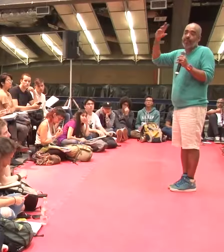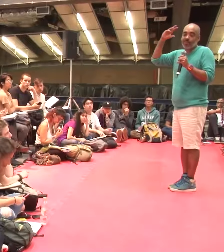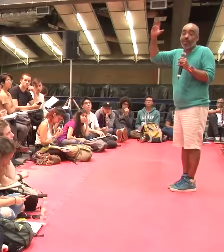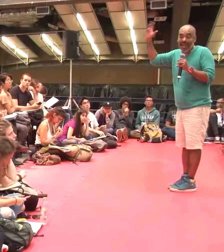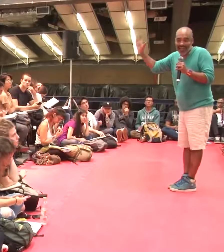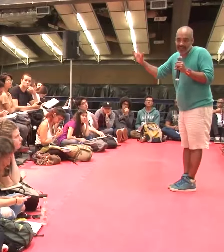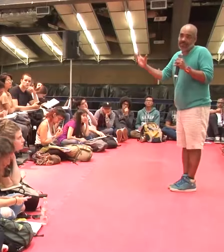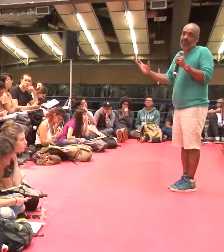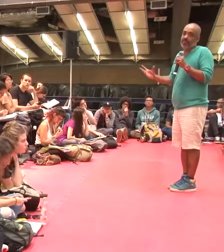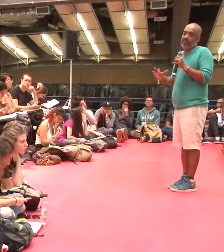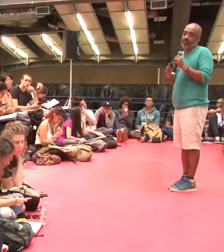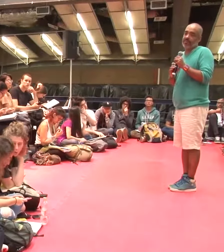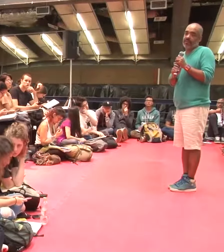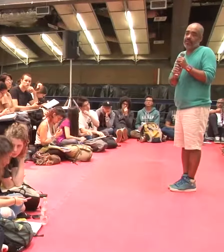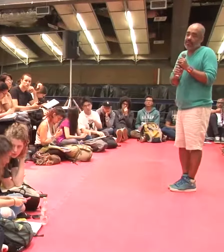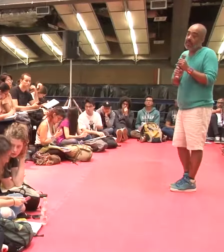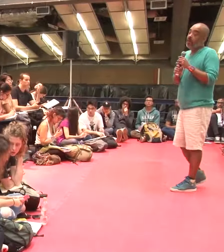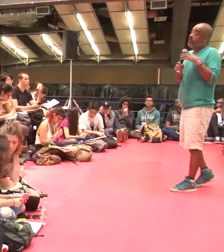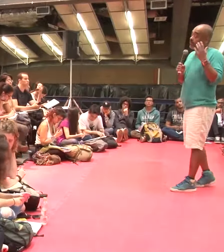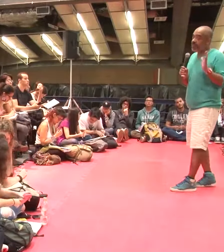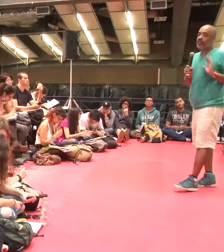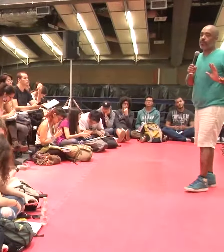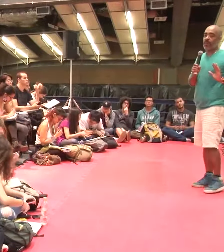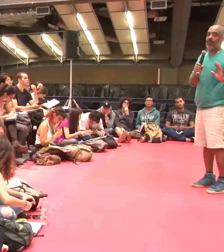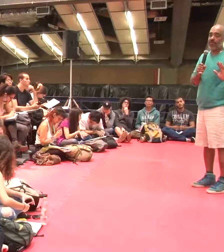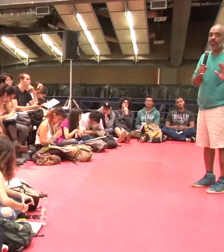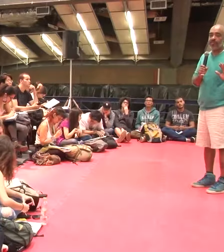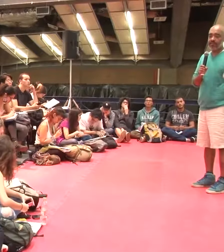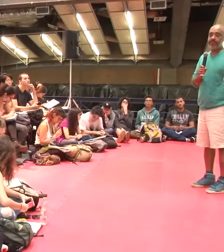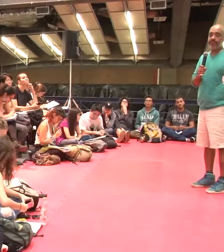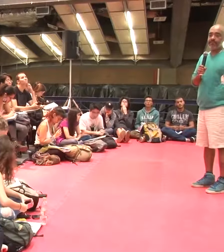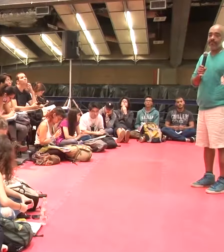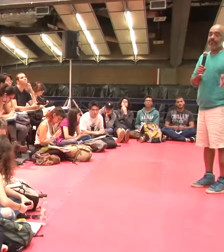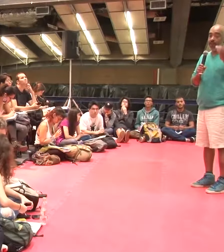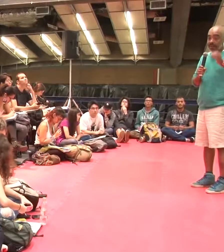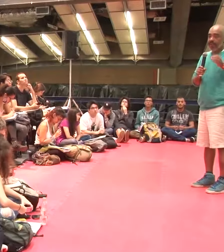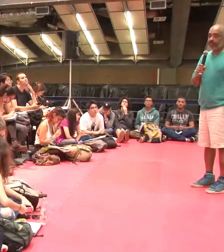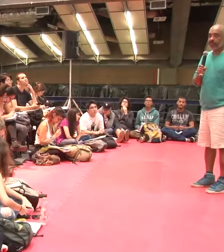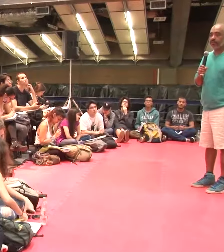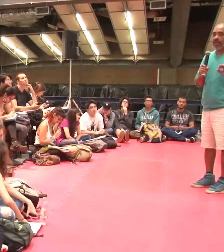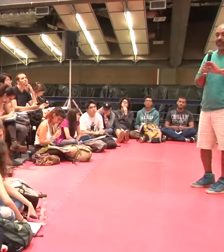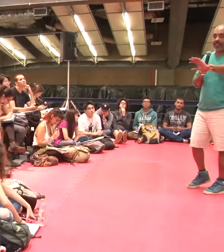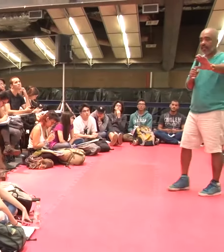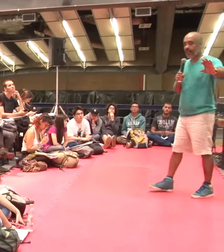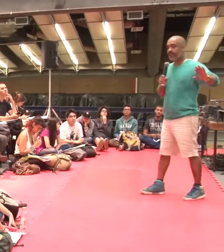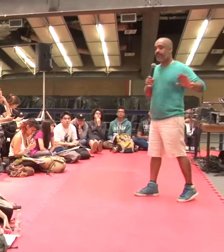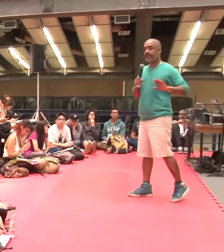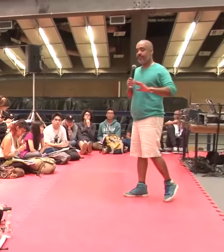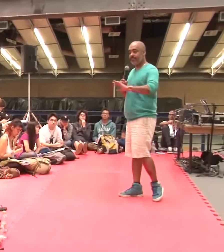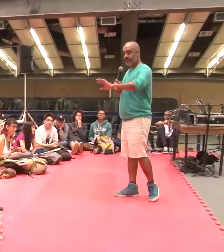grande personagem, digamos assim. Não sei se o protagonista, mas é o grande personagem